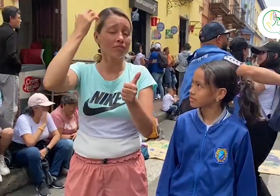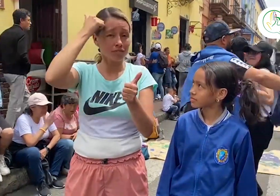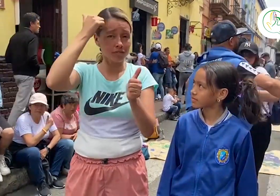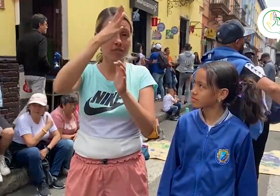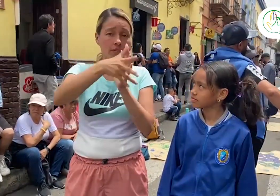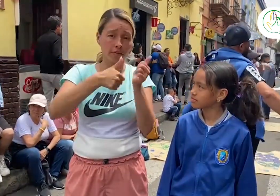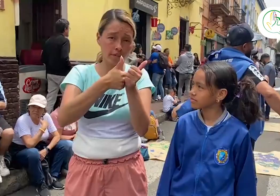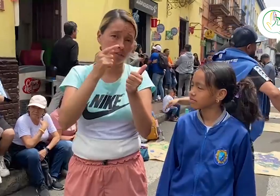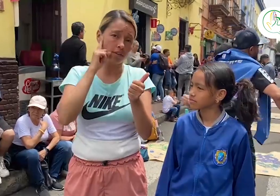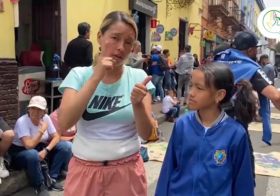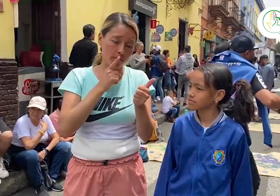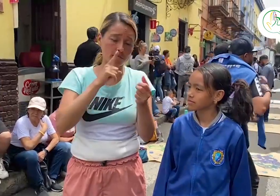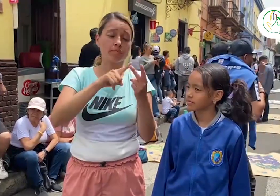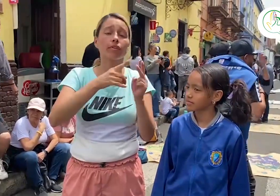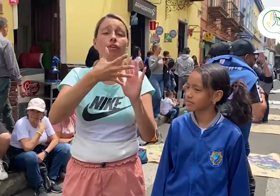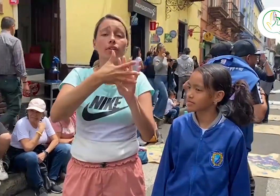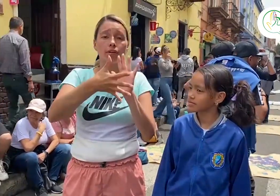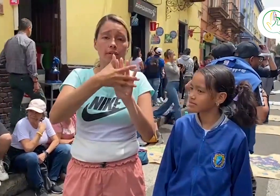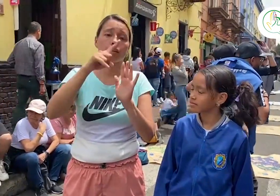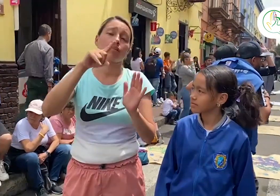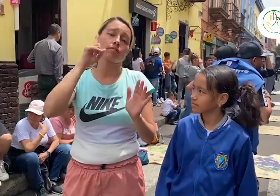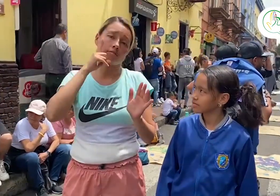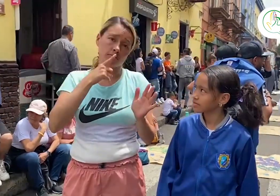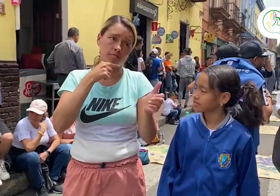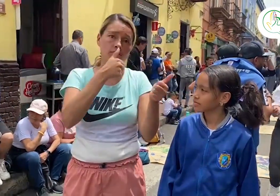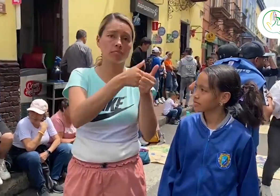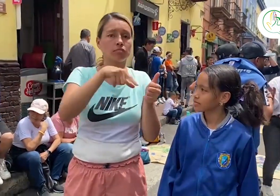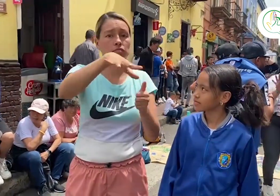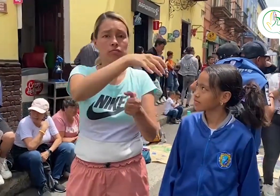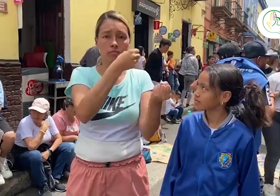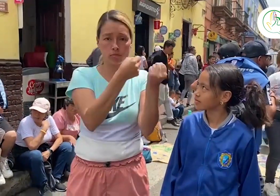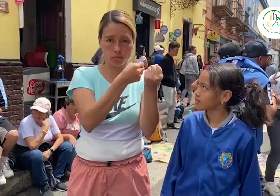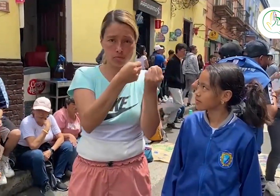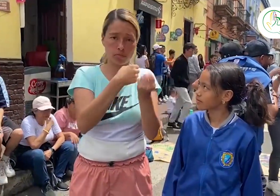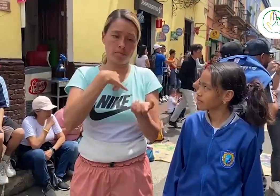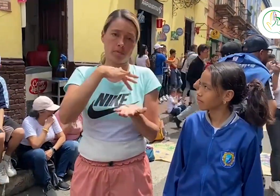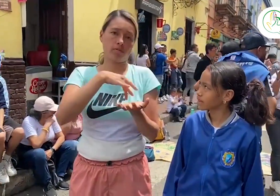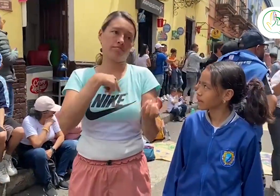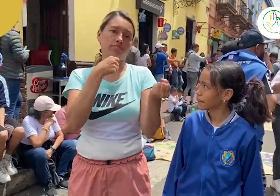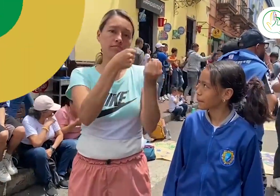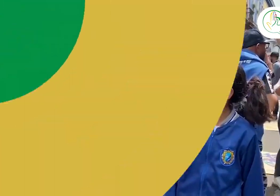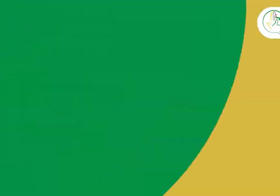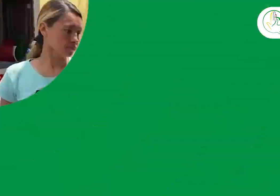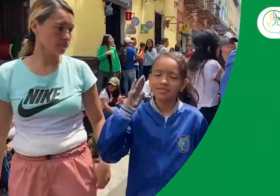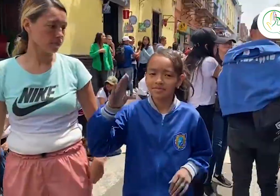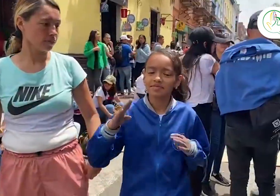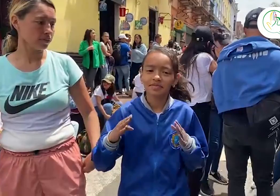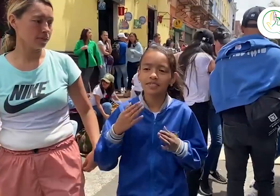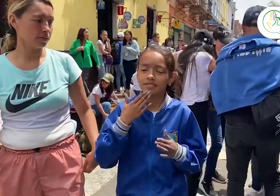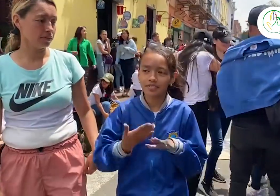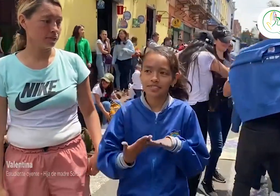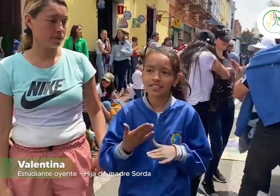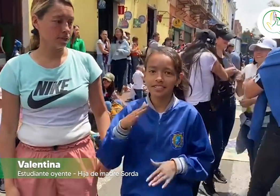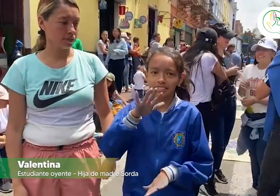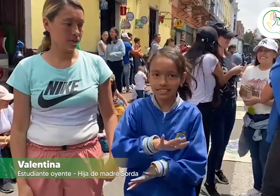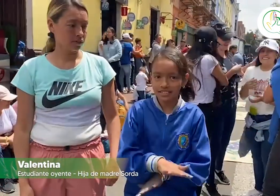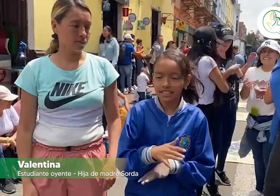interpretación. No hay mediadores sordos, modelos lingüísticos y por eso vengo a apoyar esta marcha. Hola, buenas tardes.